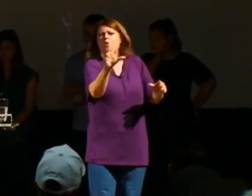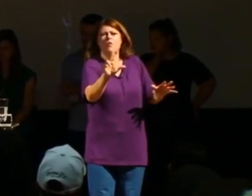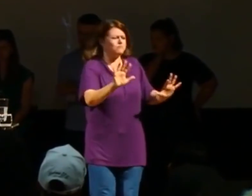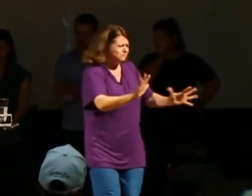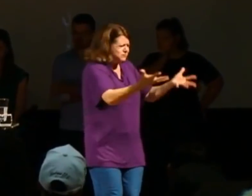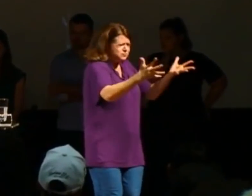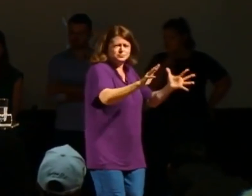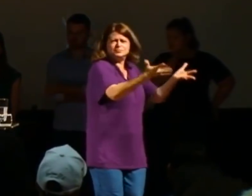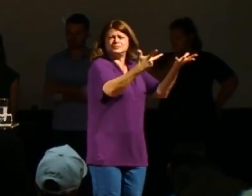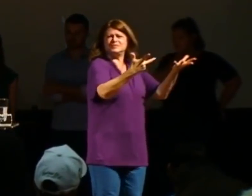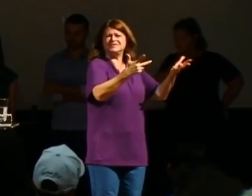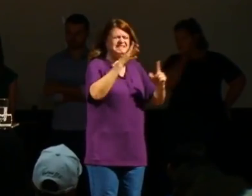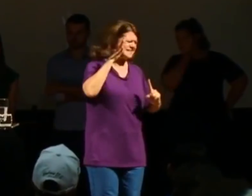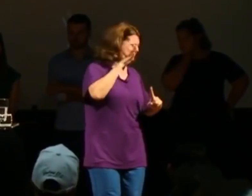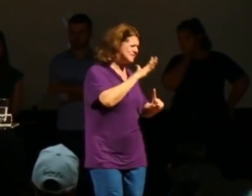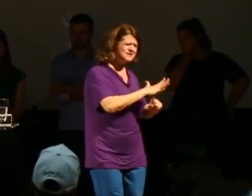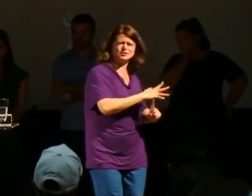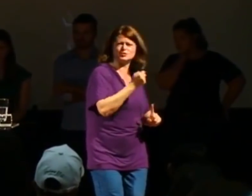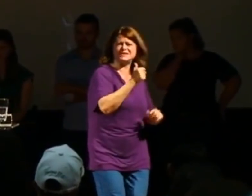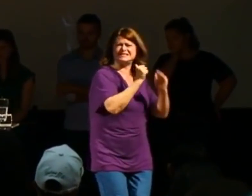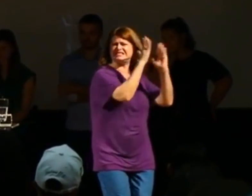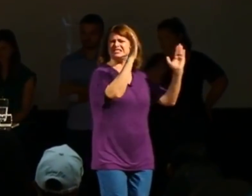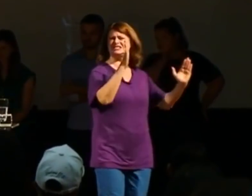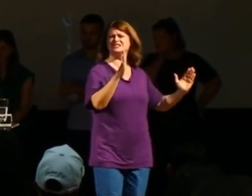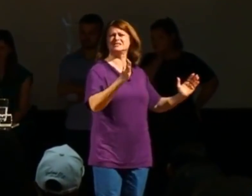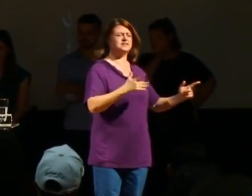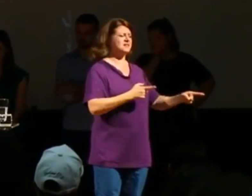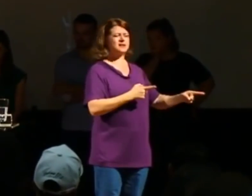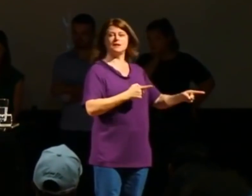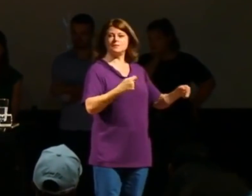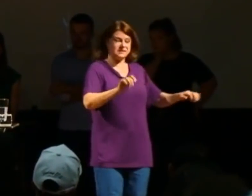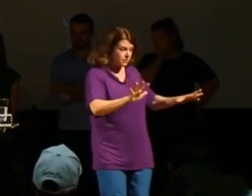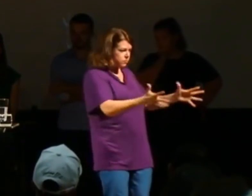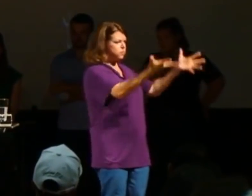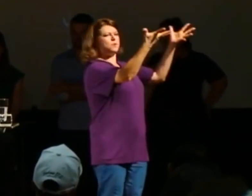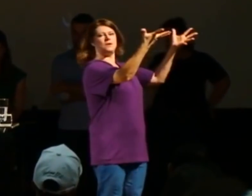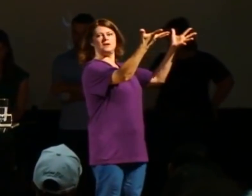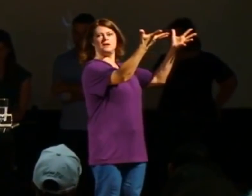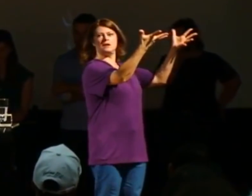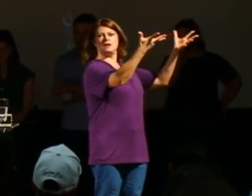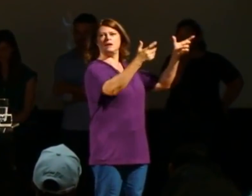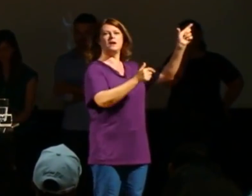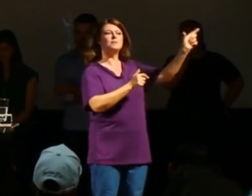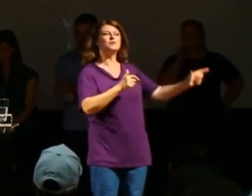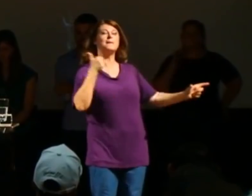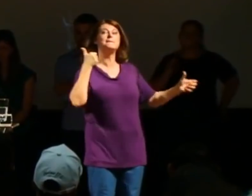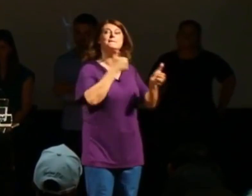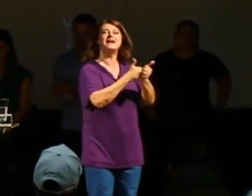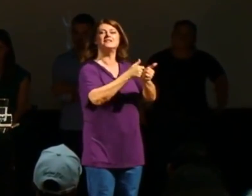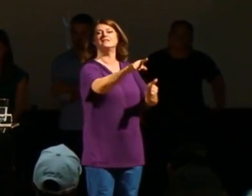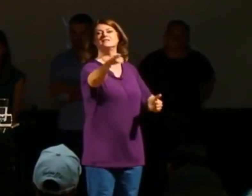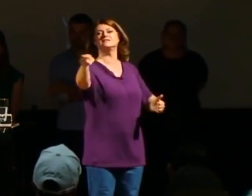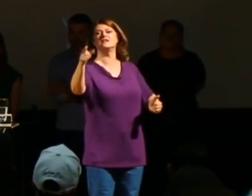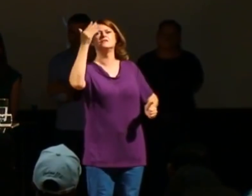lixo, para abrir os ouvidos, abrir os olhos. Você precisa de um milagre. É gente